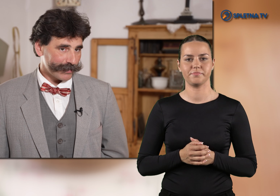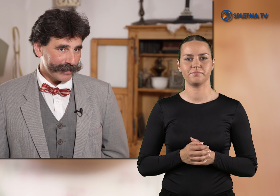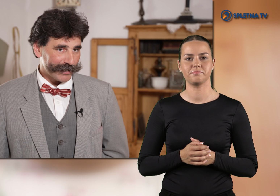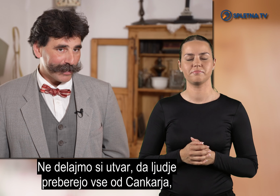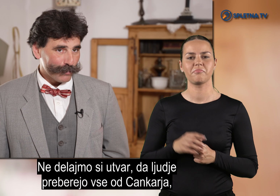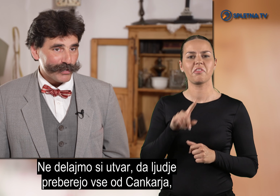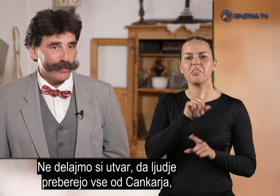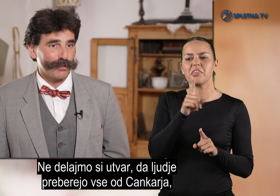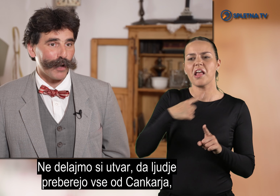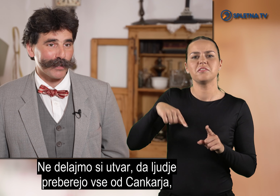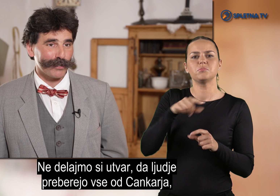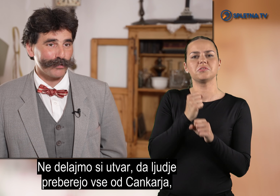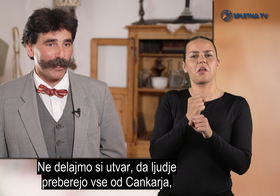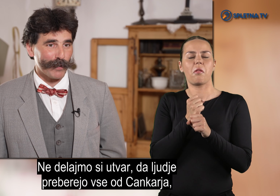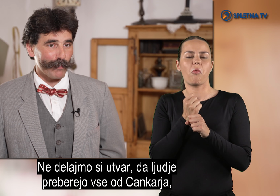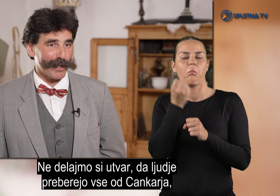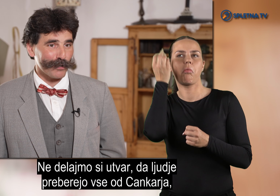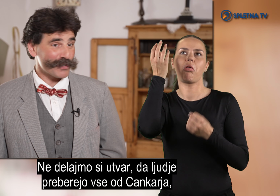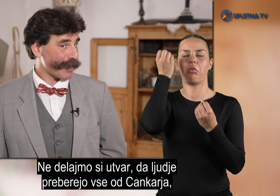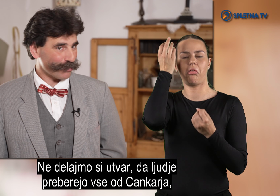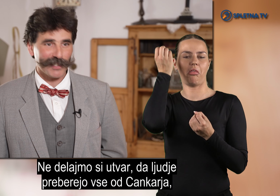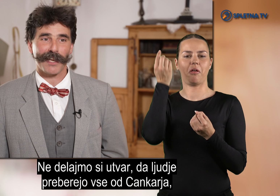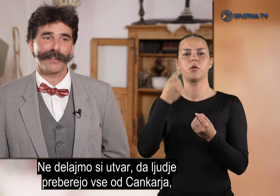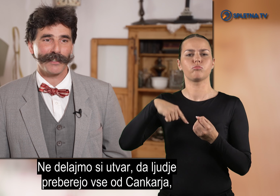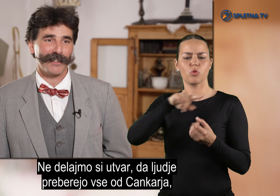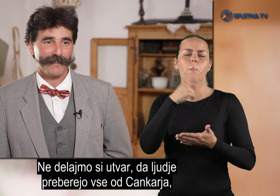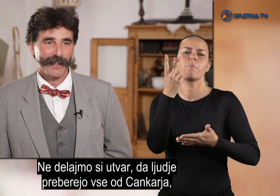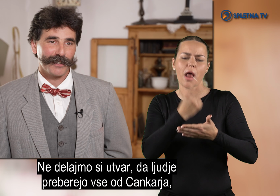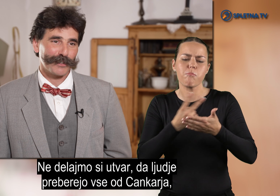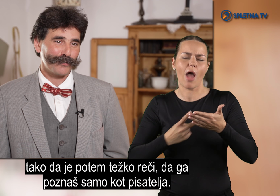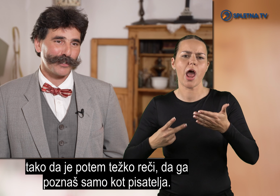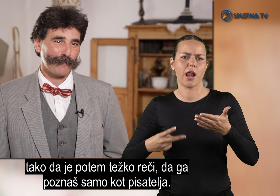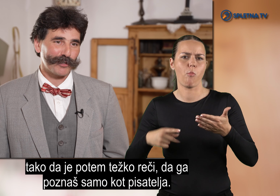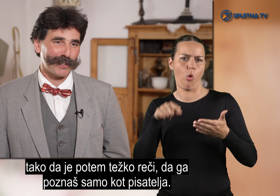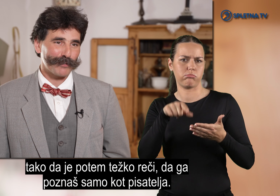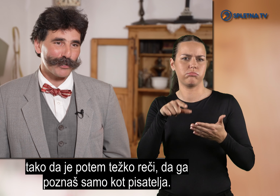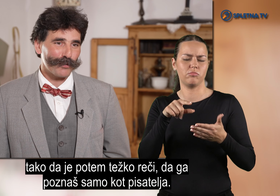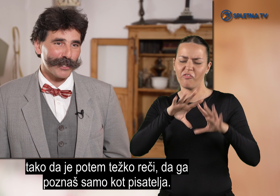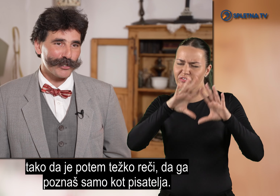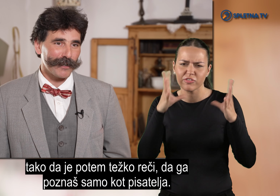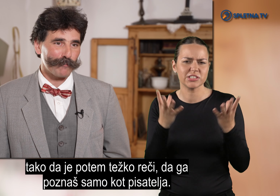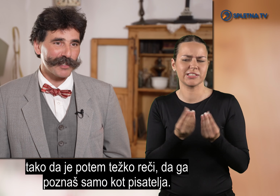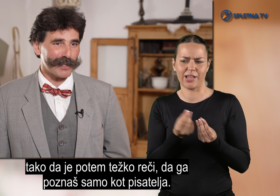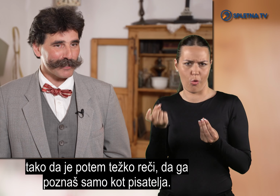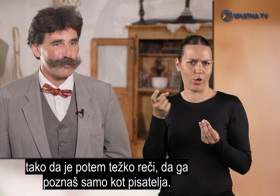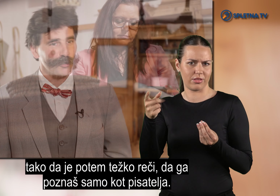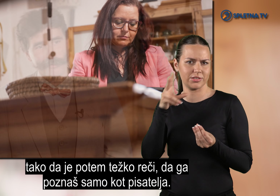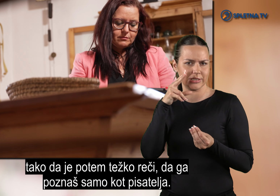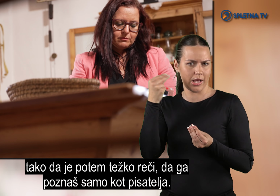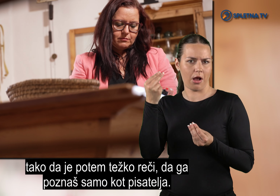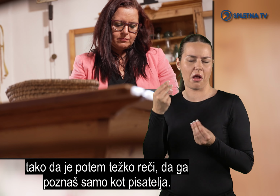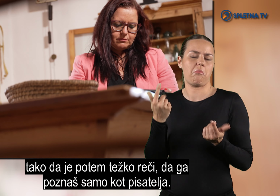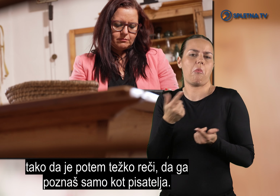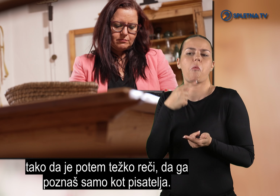Ne delajmo si utvar, da ljudje preberejo vse od Cankarja, tako da je potem težko reči, da ga poznaš samo kot pisatelja. Če